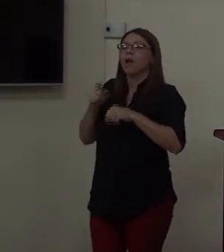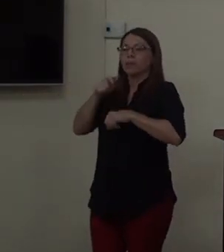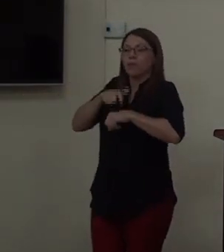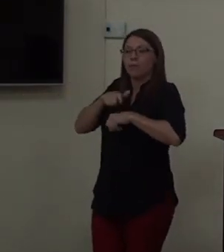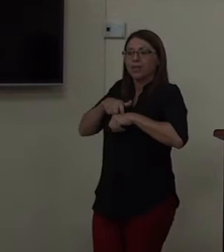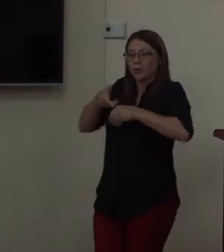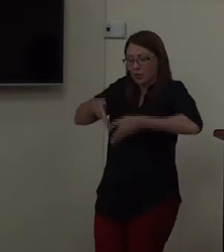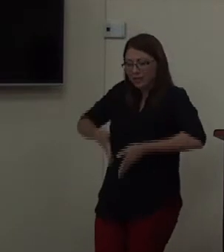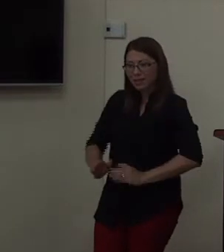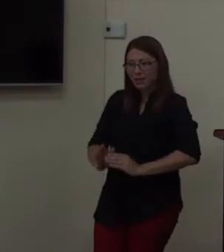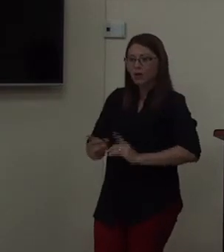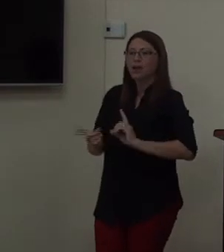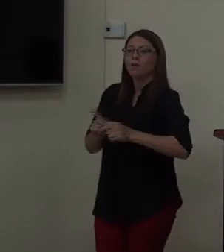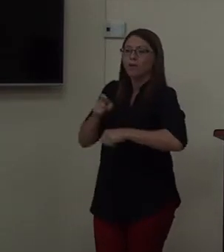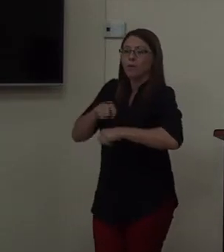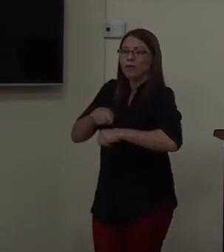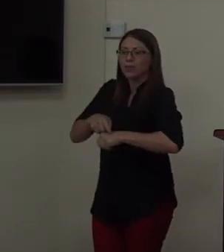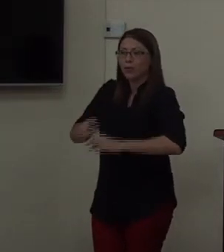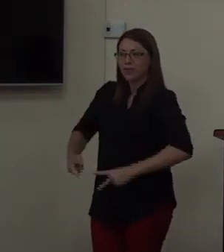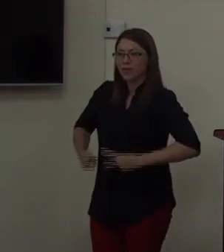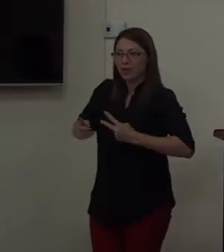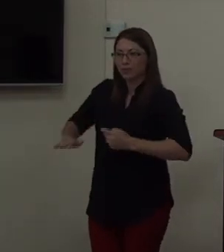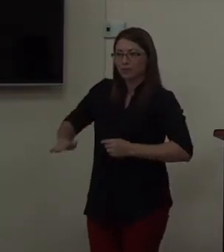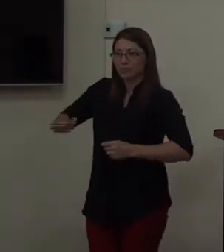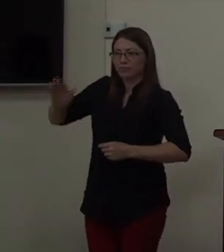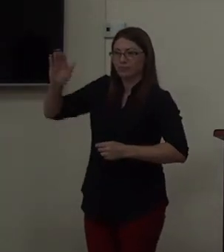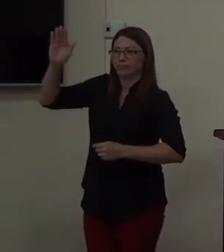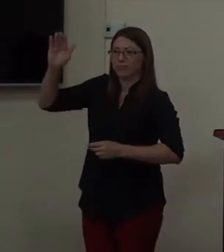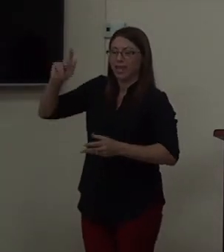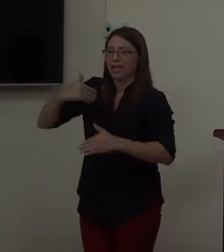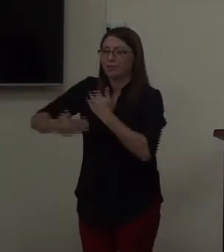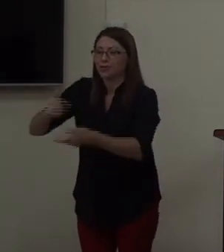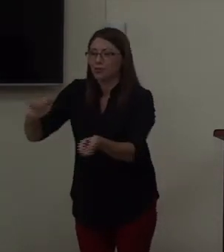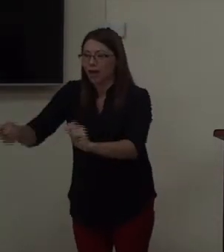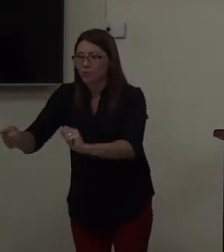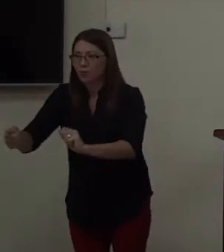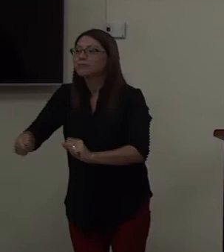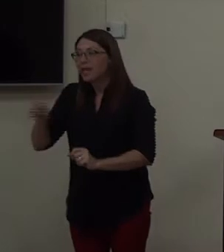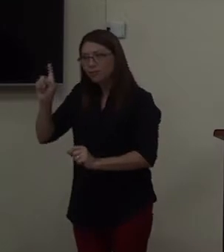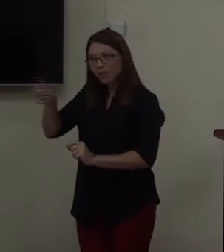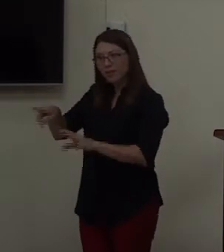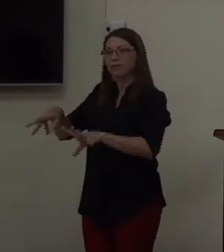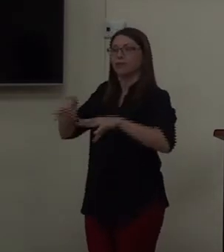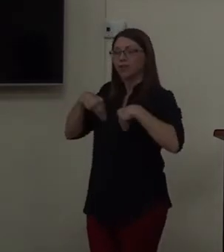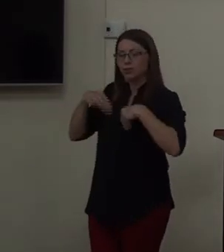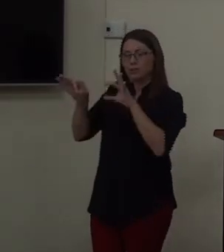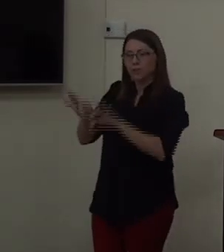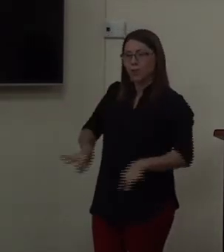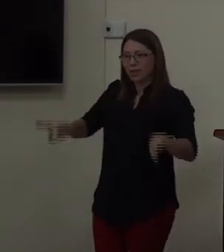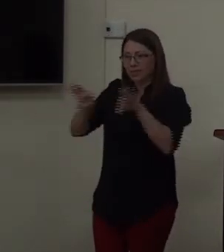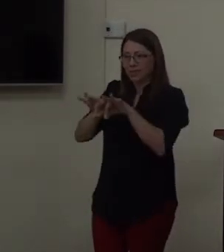y vivido dentro del proceso de cambio, ¿verdad? Y eso hay que reconocerlo y es importantísimo, ¿verdad? Y eso es lo que